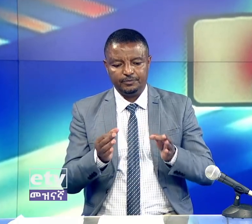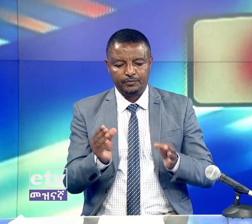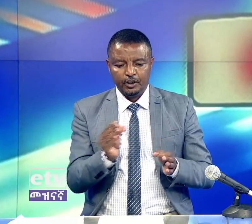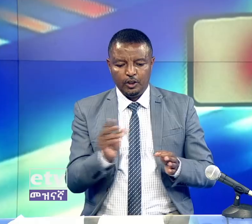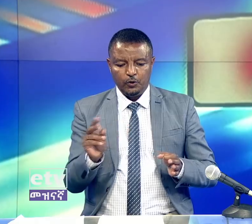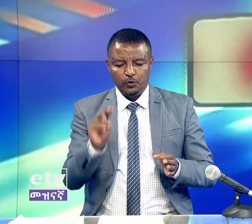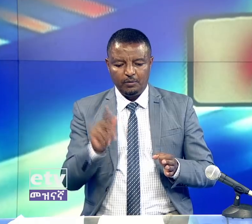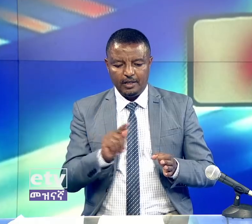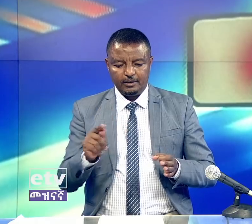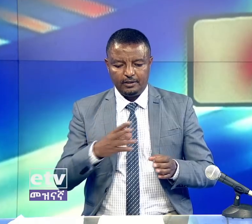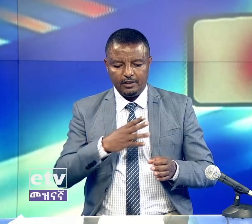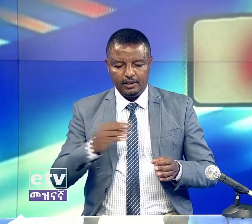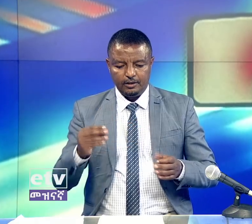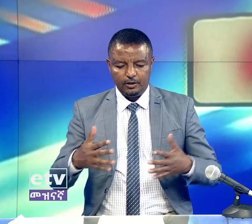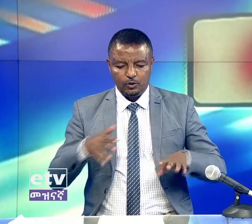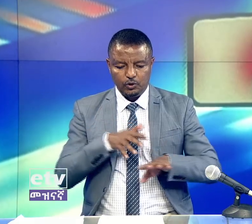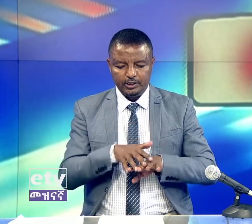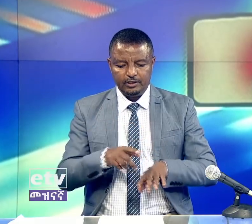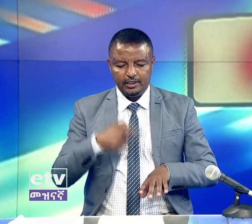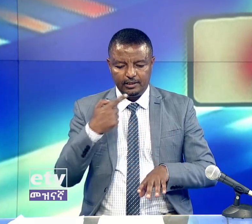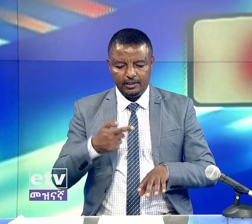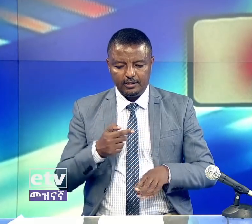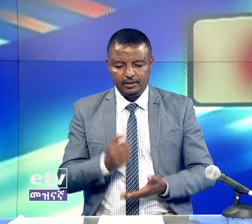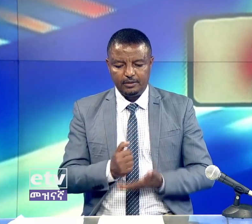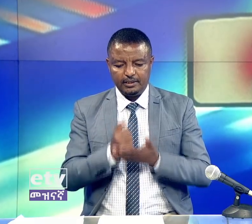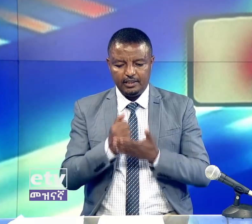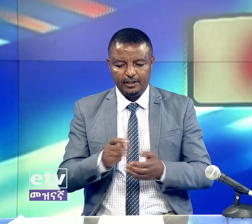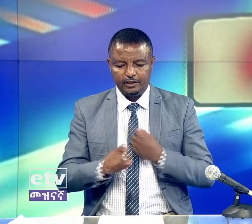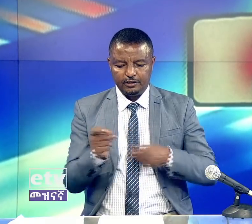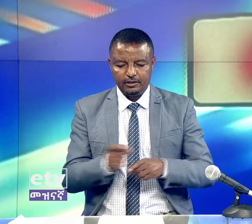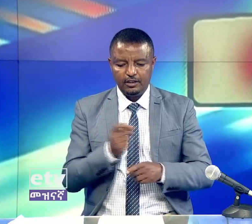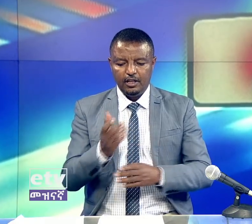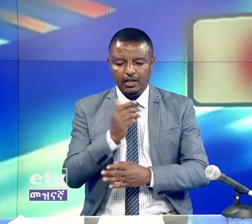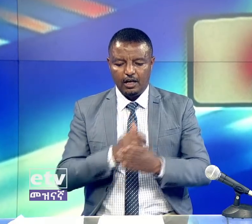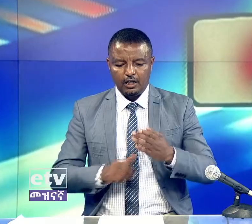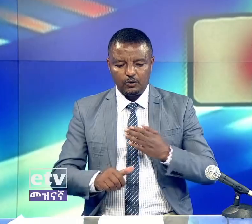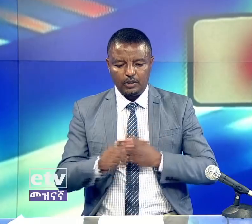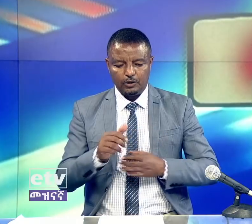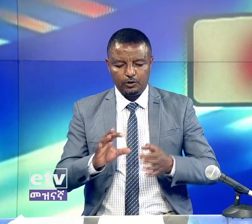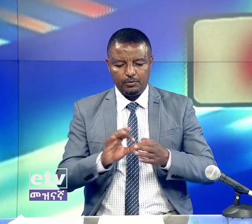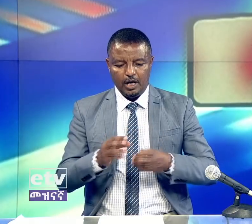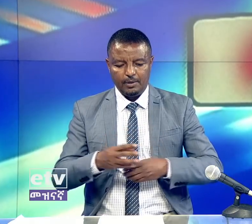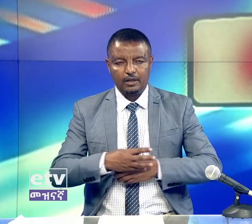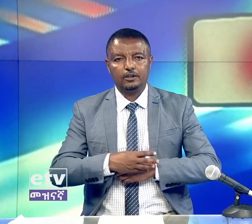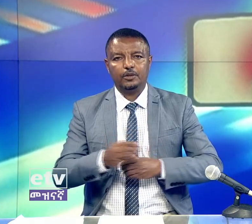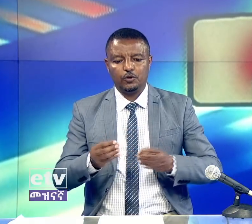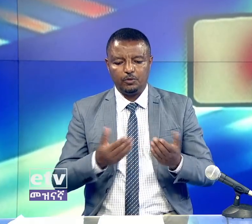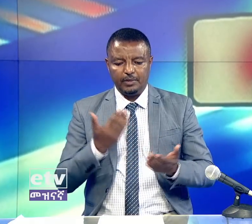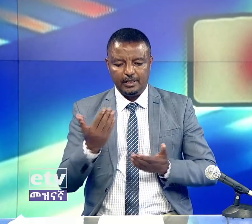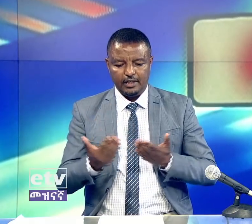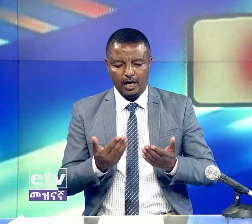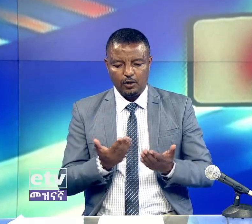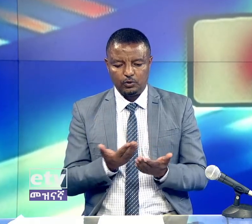ተገለጠ። ሂዩማኒቲ ኤንድ ኢንክሉዥን የተሰኘ ግብረሰናይ ድርጅት ለአካል ጉዳተኞች ማህበራት